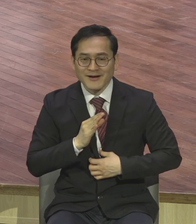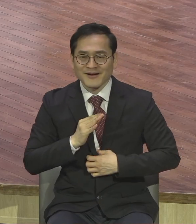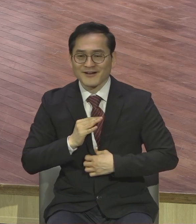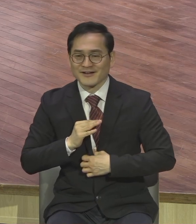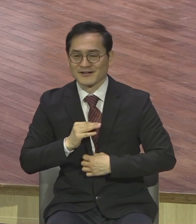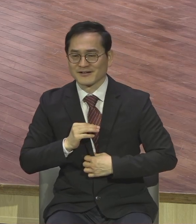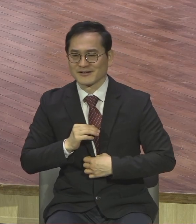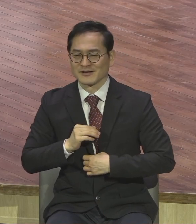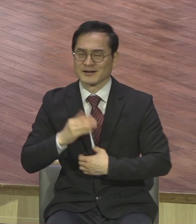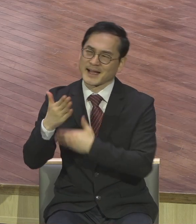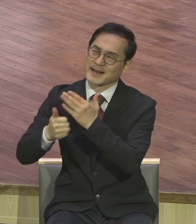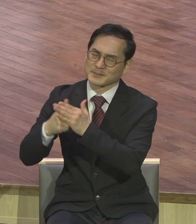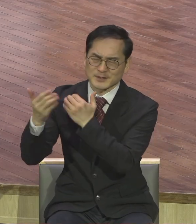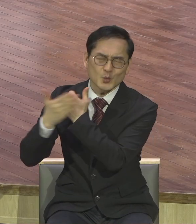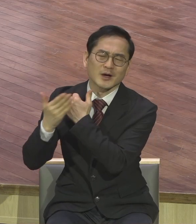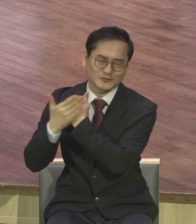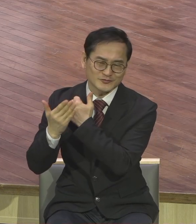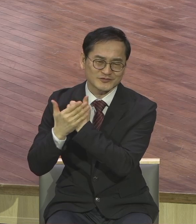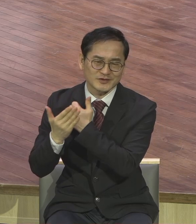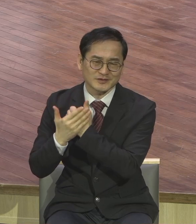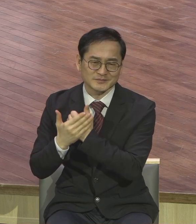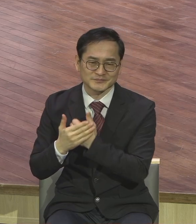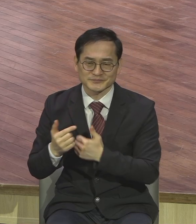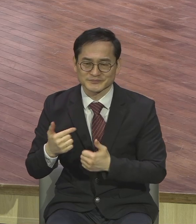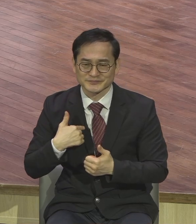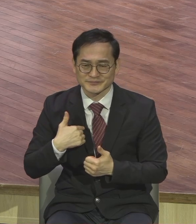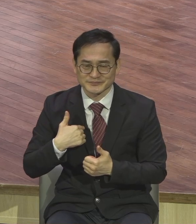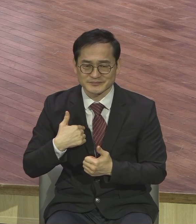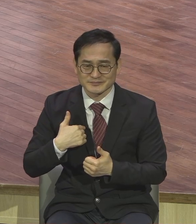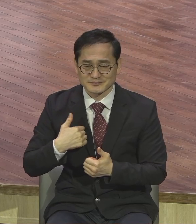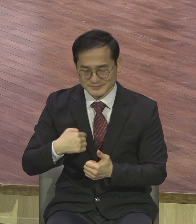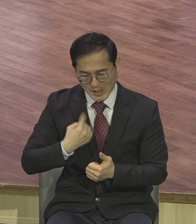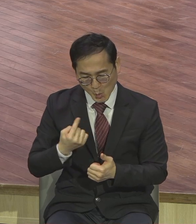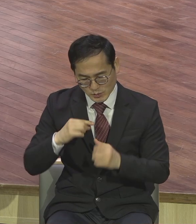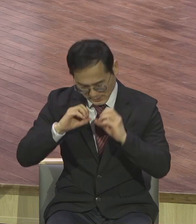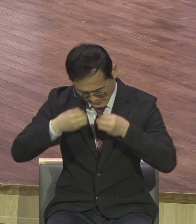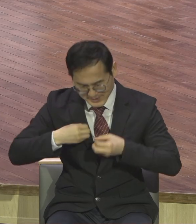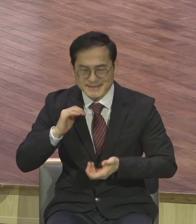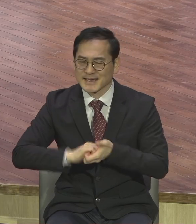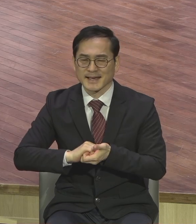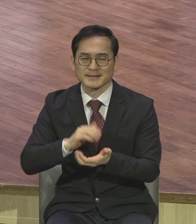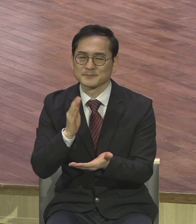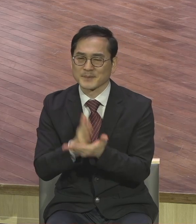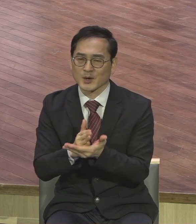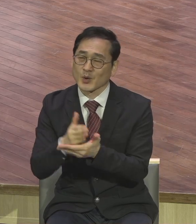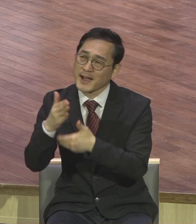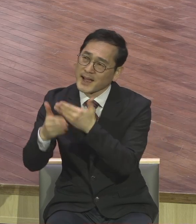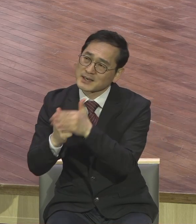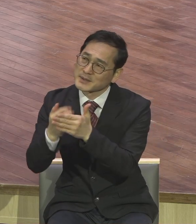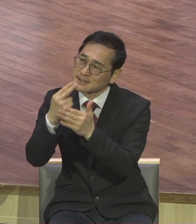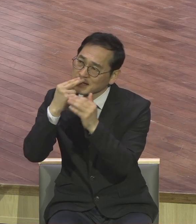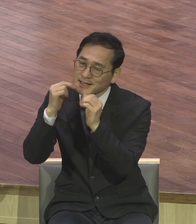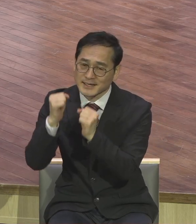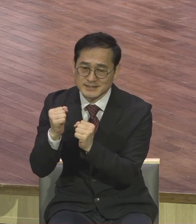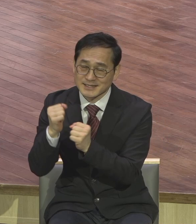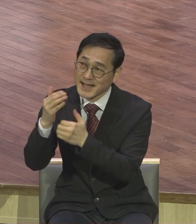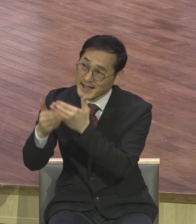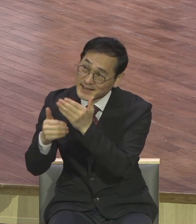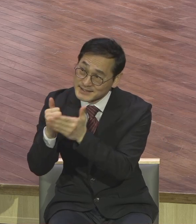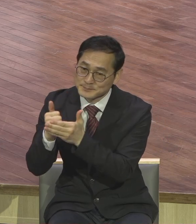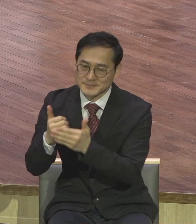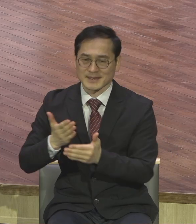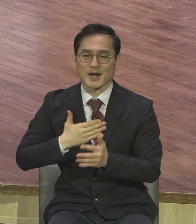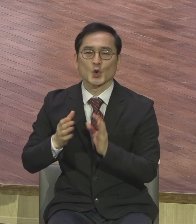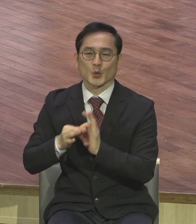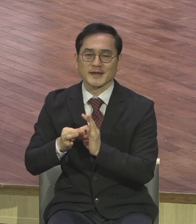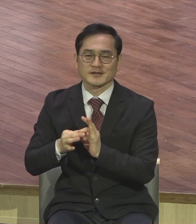예언계 모든 순서를 자기 생각 틀에서 완전히 빠져나왔어. 하나님의 산 역사를 체험하는 새로운 시야 있기를 주님으로